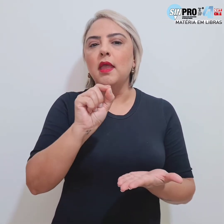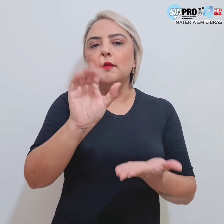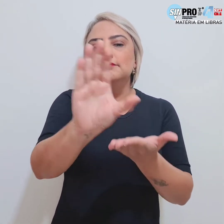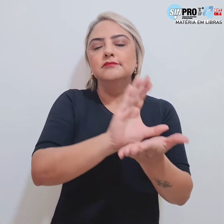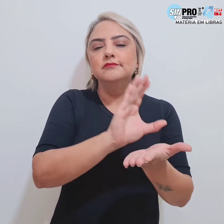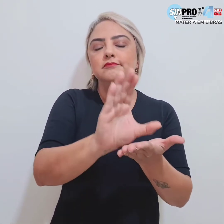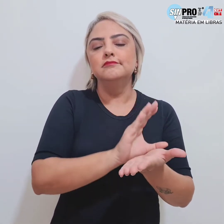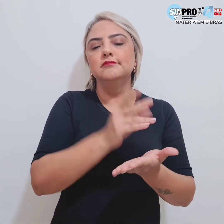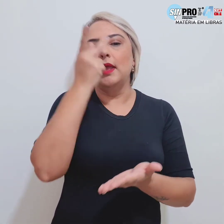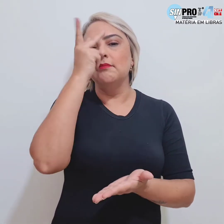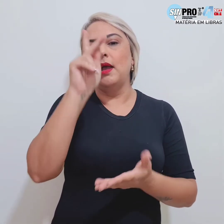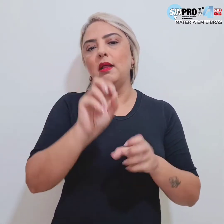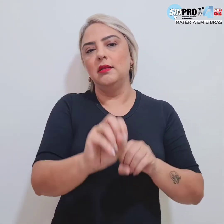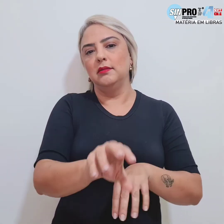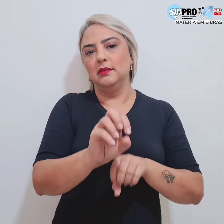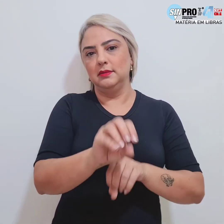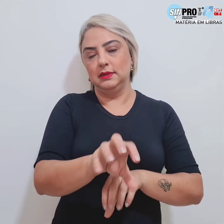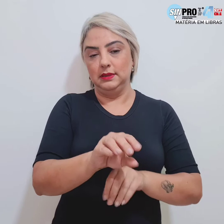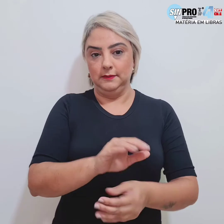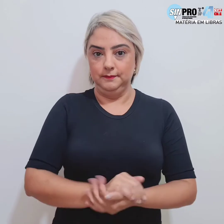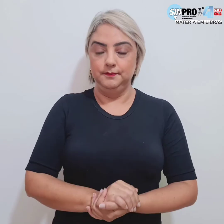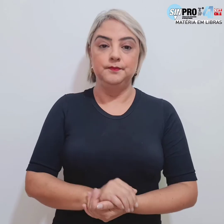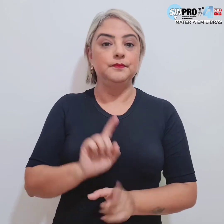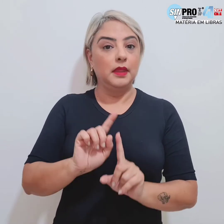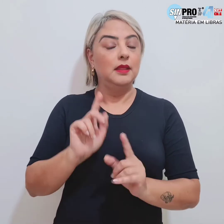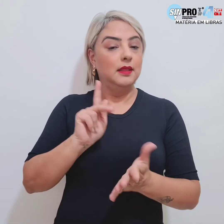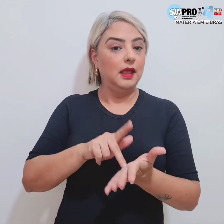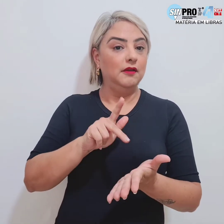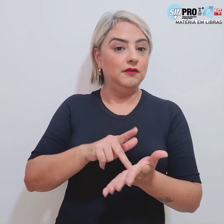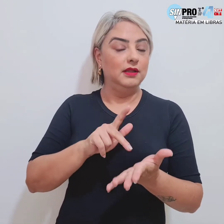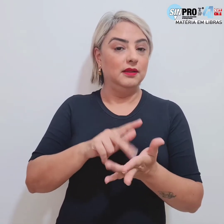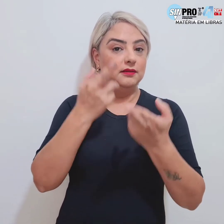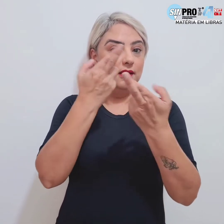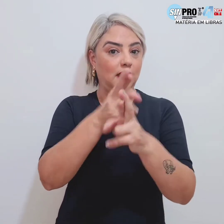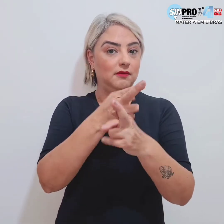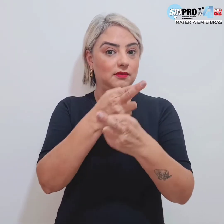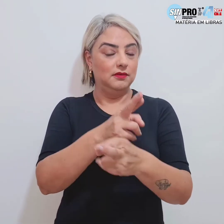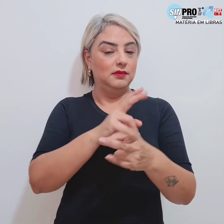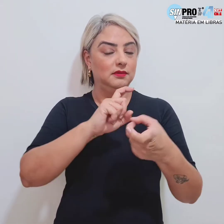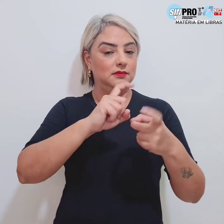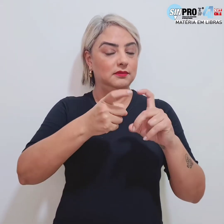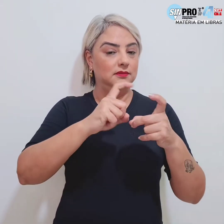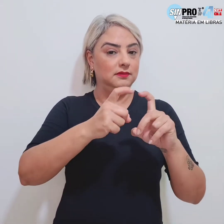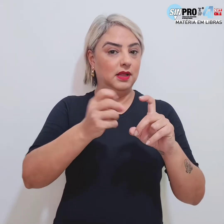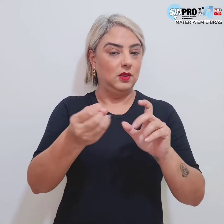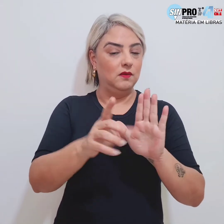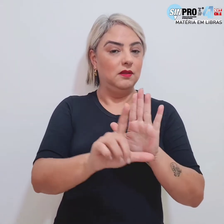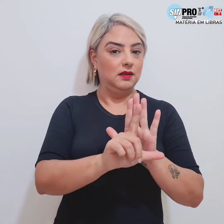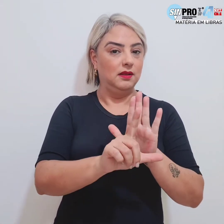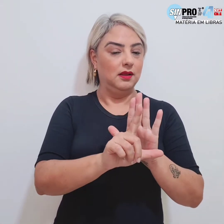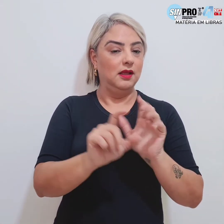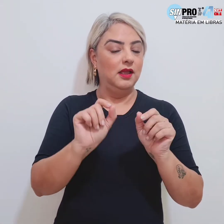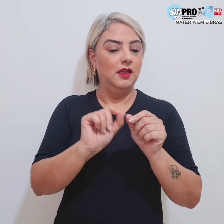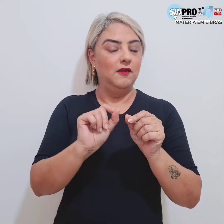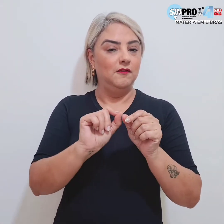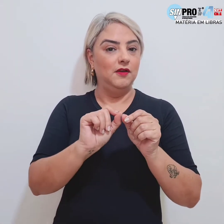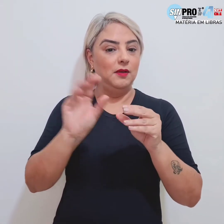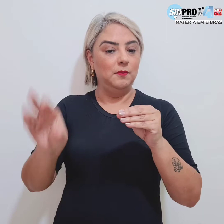educação. Na verdade, a reforma administrativa faz parte de um pacote